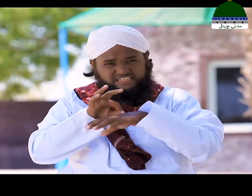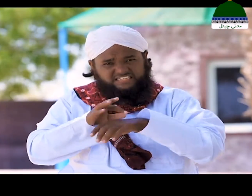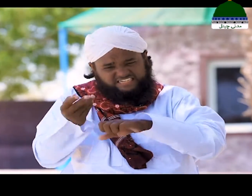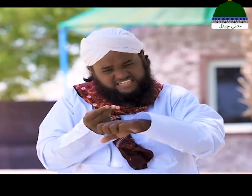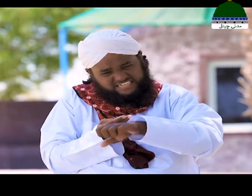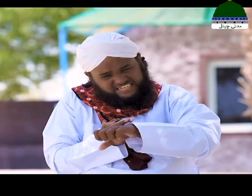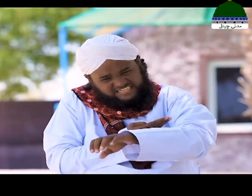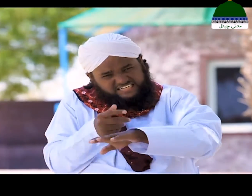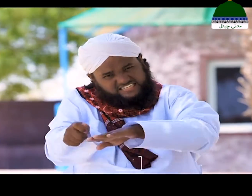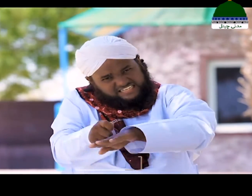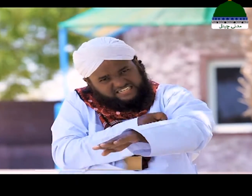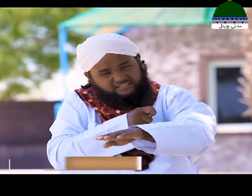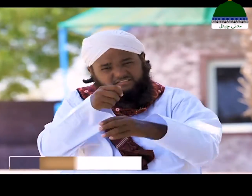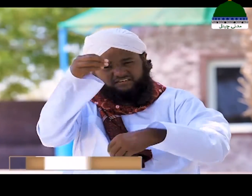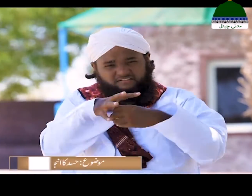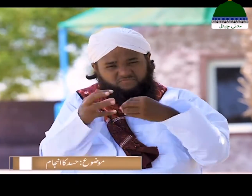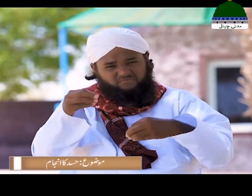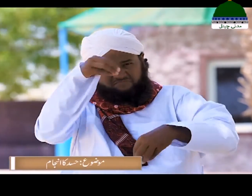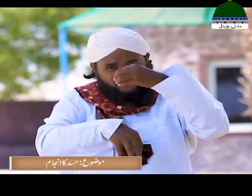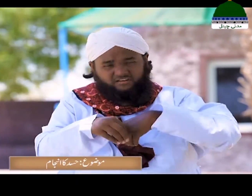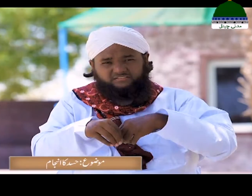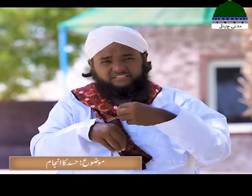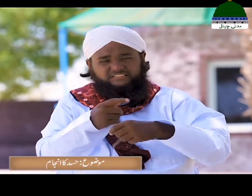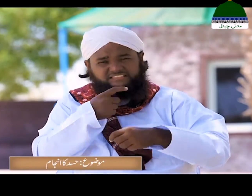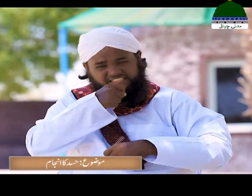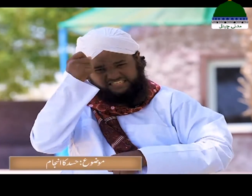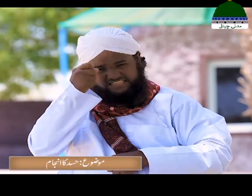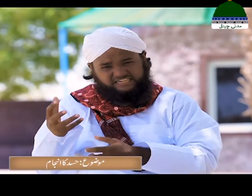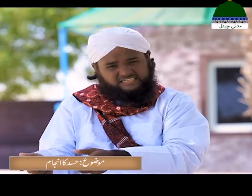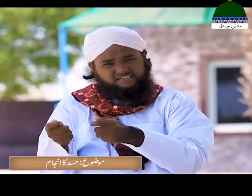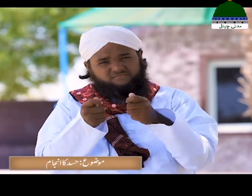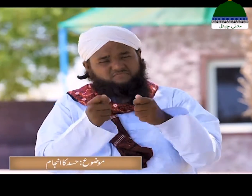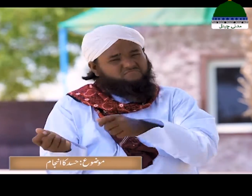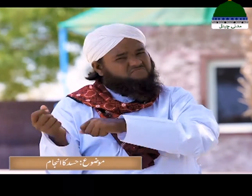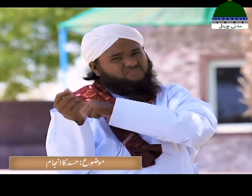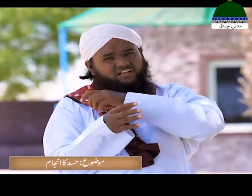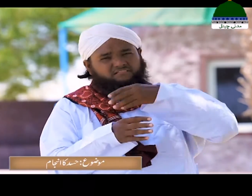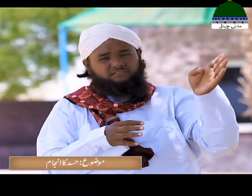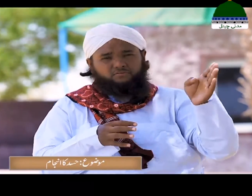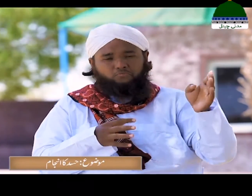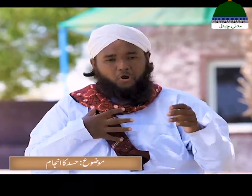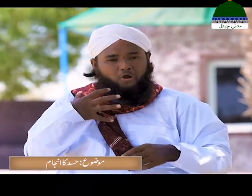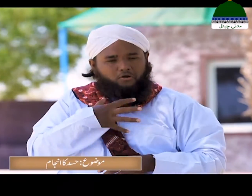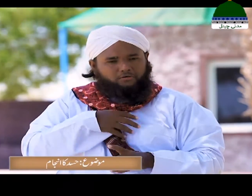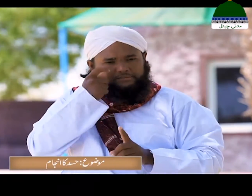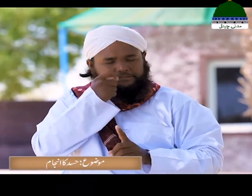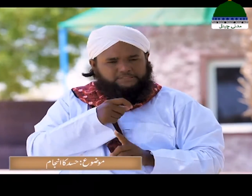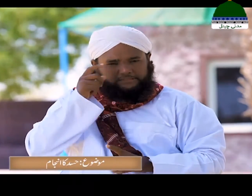اس میں بھوسا بھر دینا، پھر اس کی لاش میرے پاس بھجوا دینا۔ یہ سن کر اس حاسد کے تو ہوش اڑ گئے اور وہ کہنے